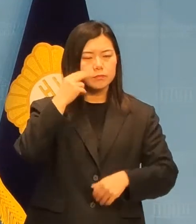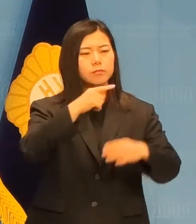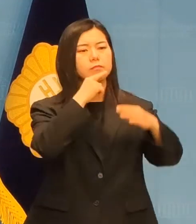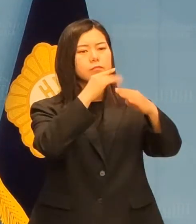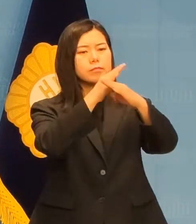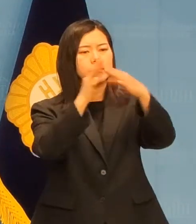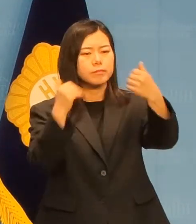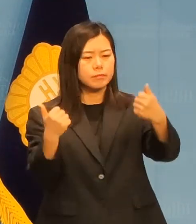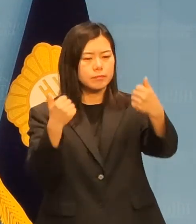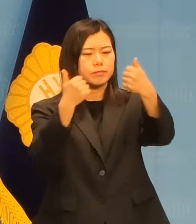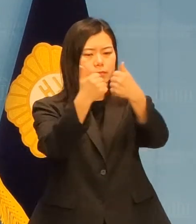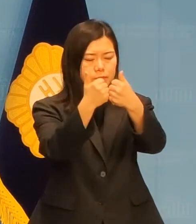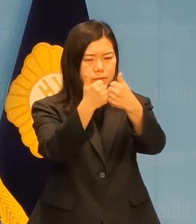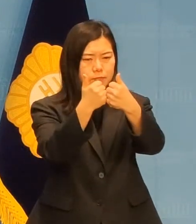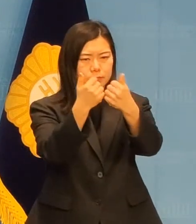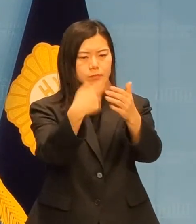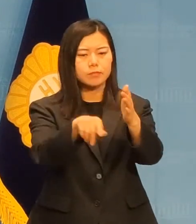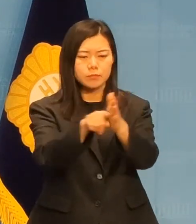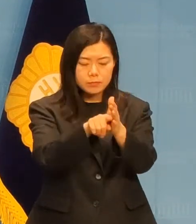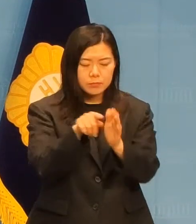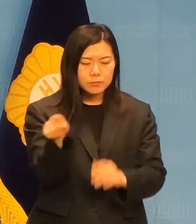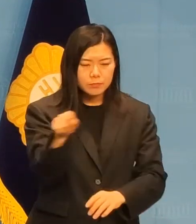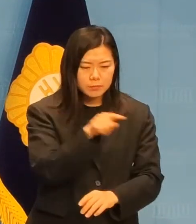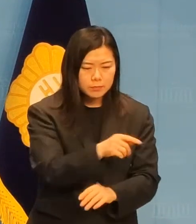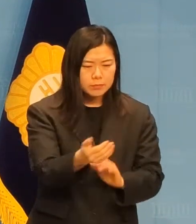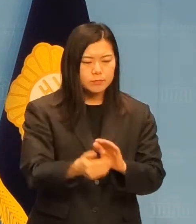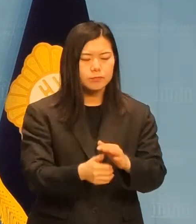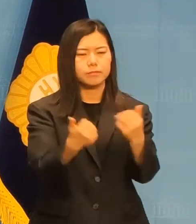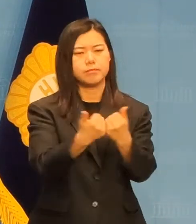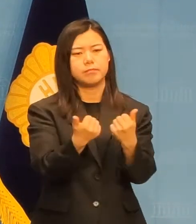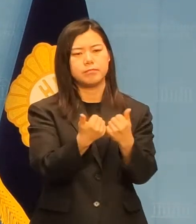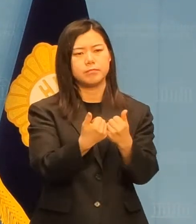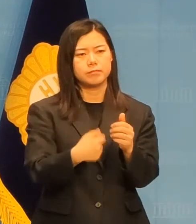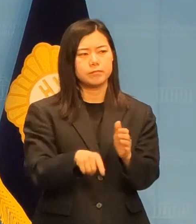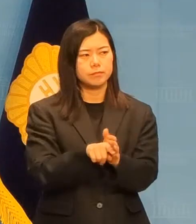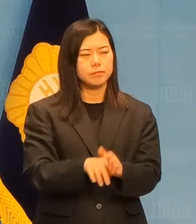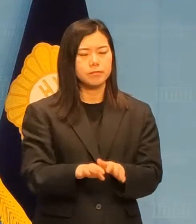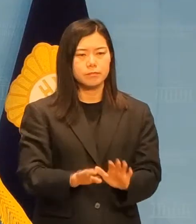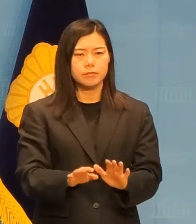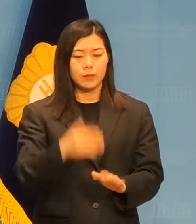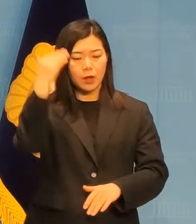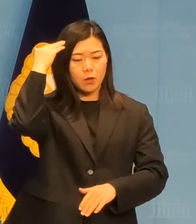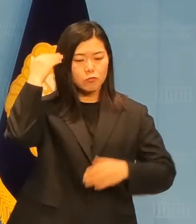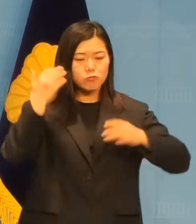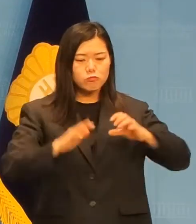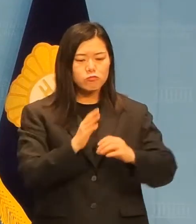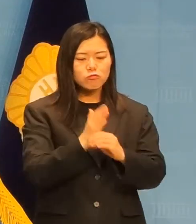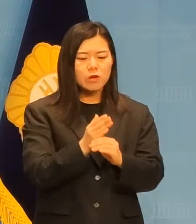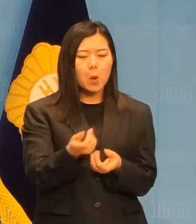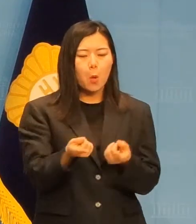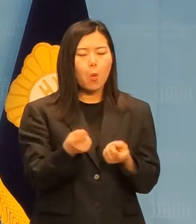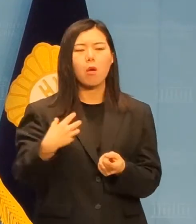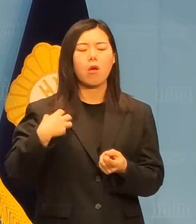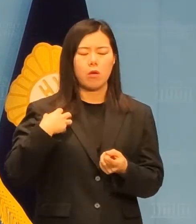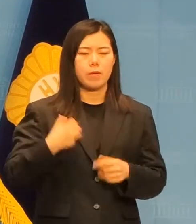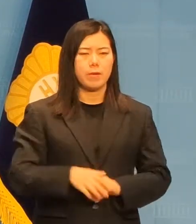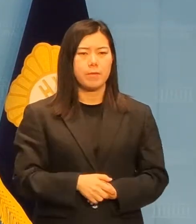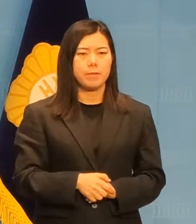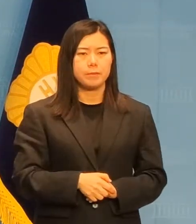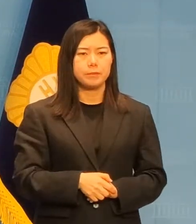재개라는 어젠다를 논의하도록 한국은 페이스메이커 역할을 해야 합니다. 정부는